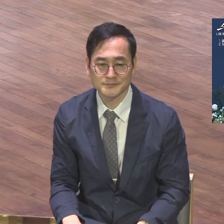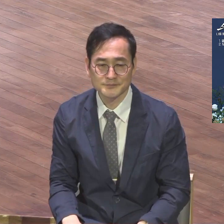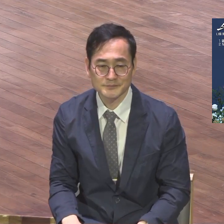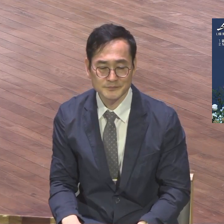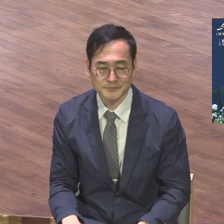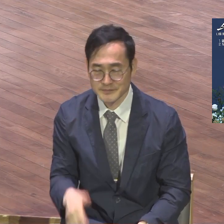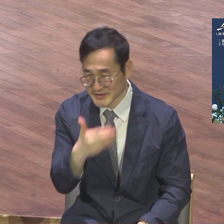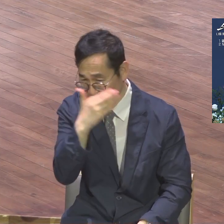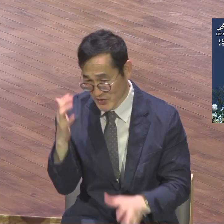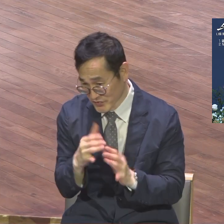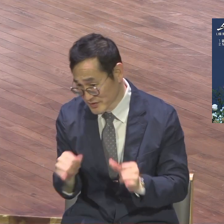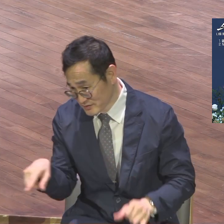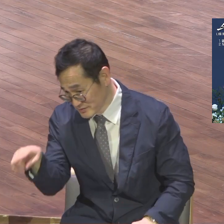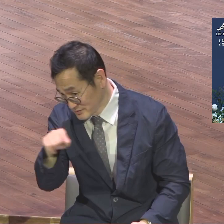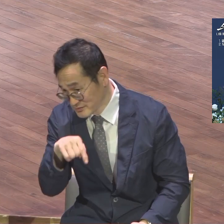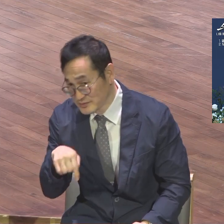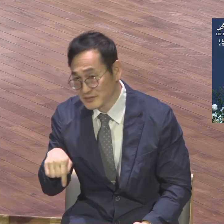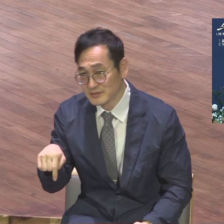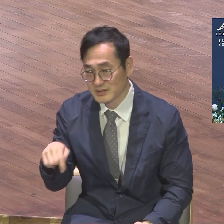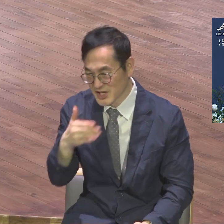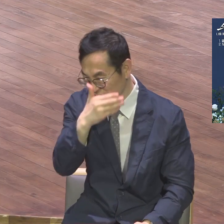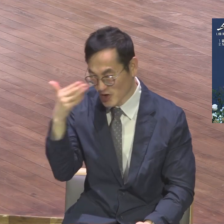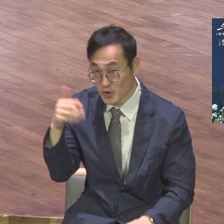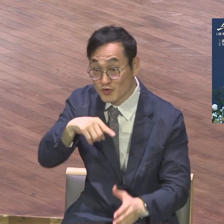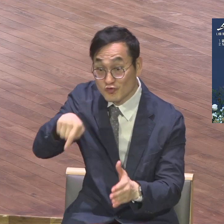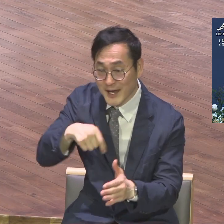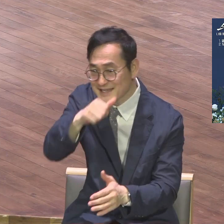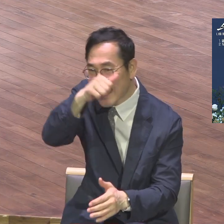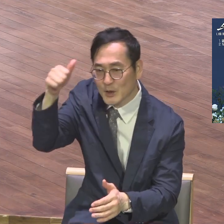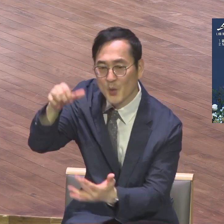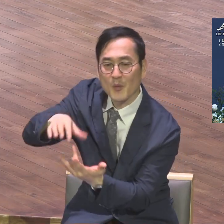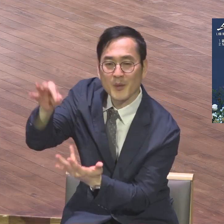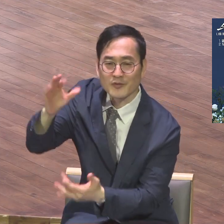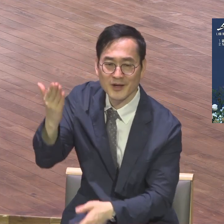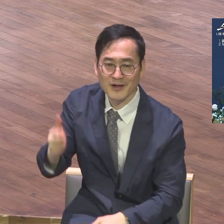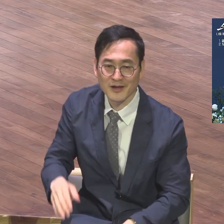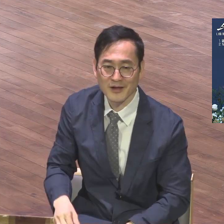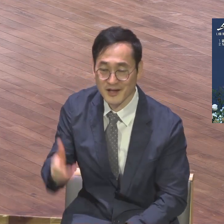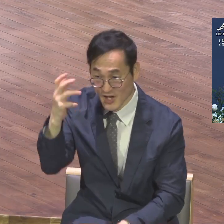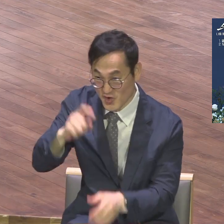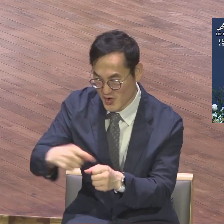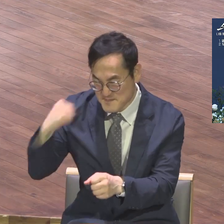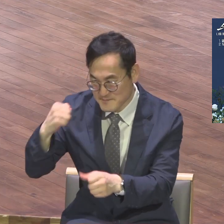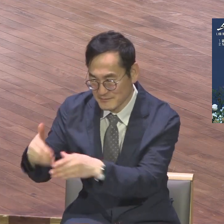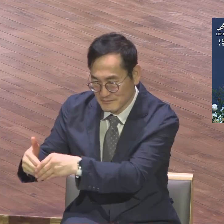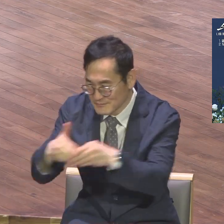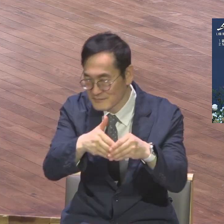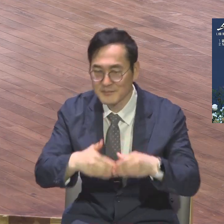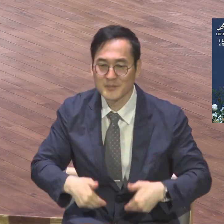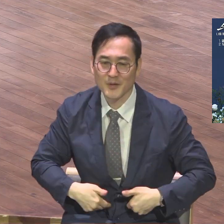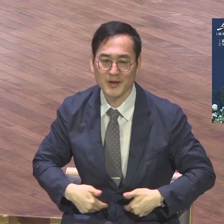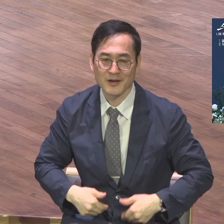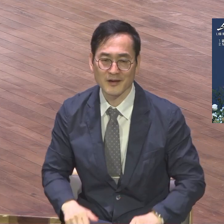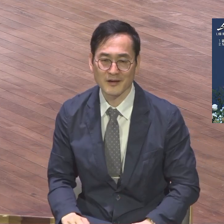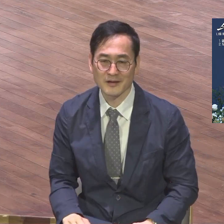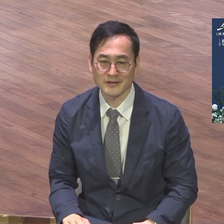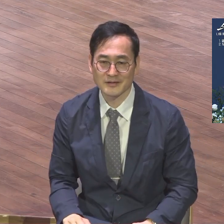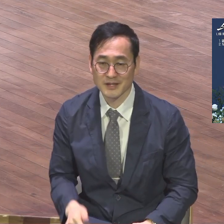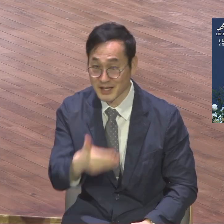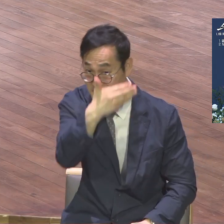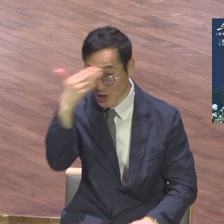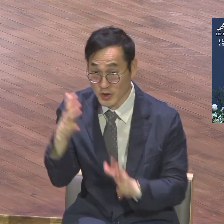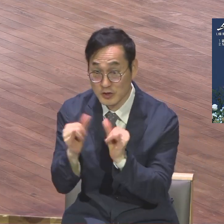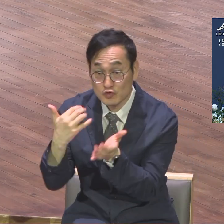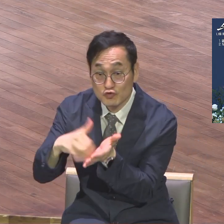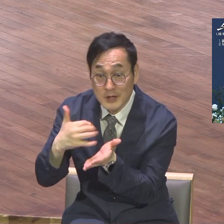제가 청년들 중에 장로를 뽑아낸 거요. 영적으로 확 끌어가라고. 청년들이 지금은 1,000명이